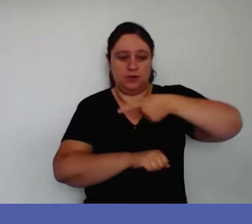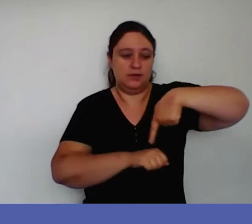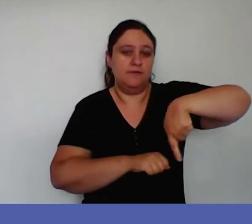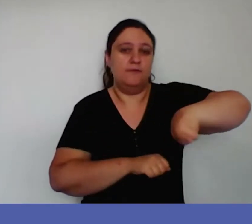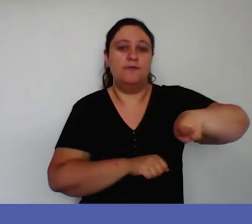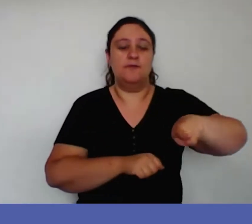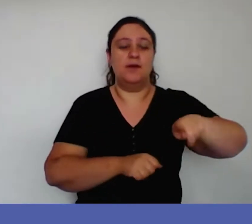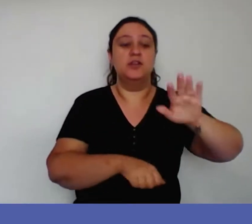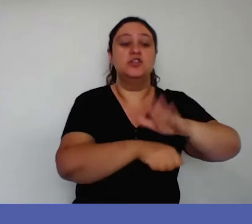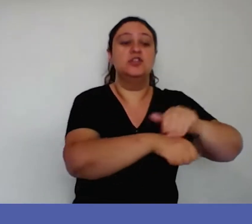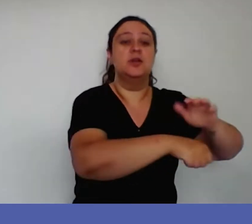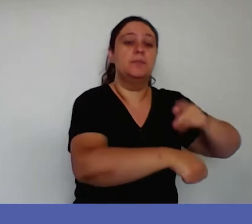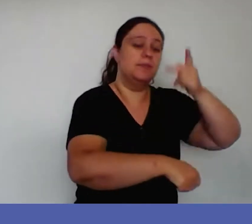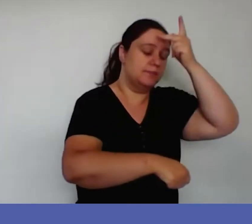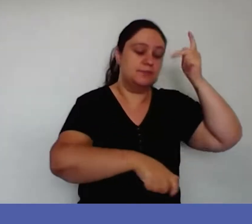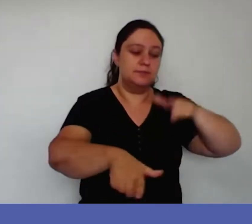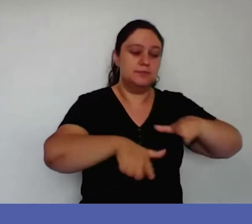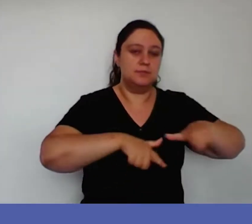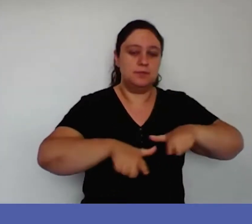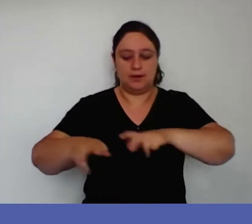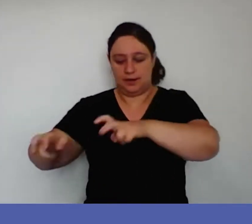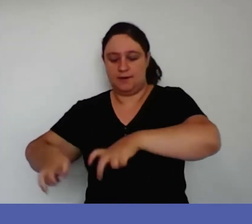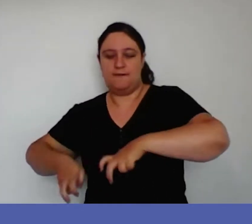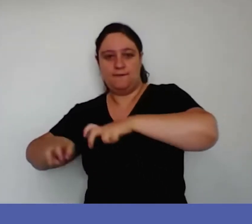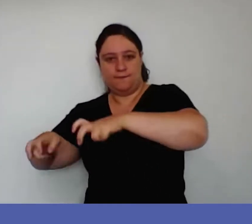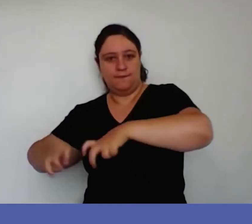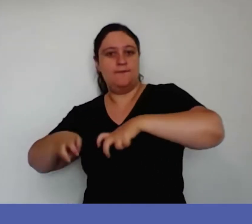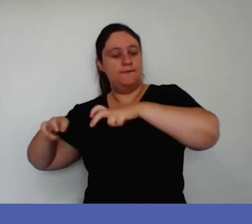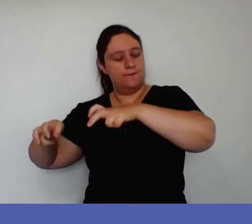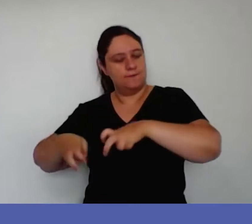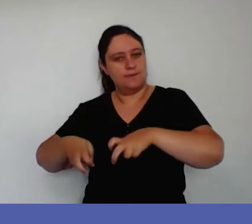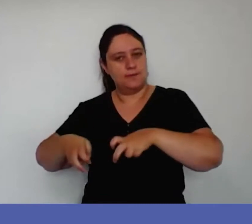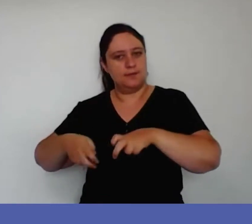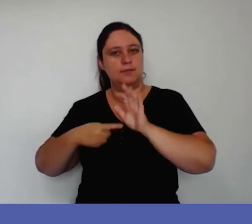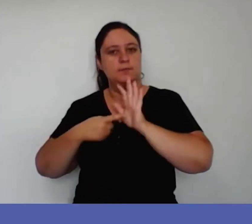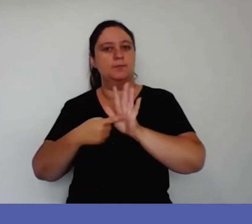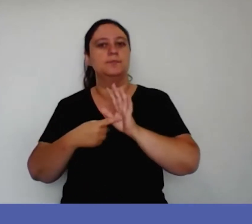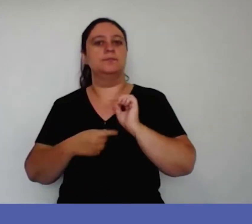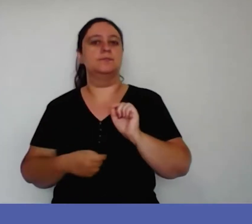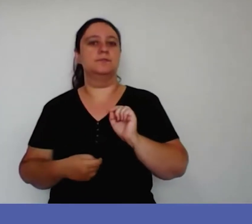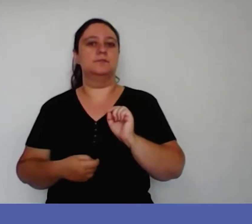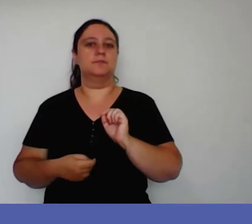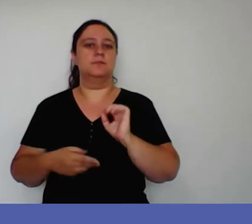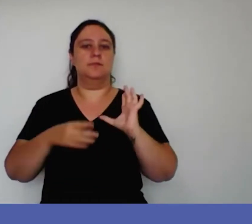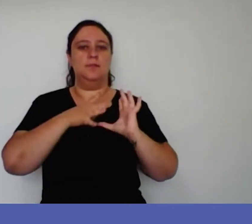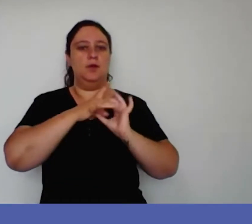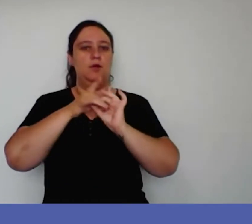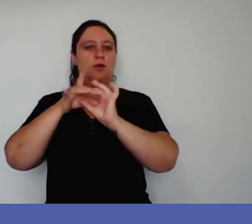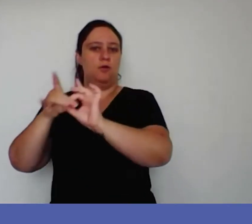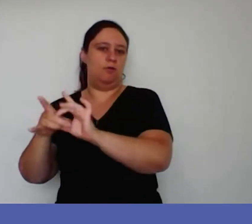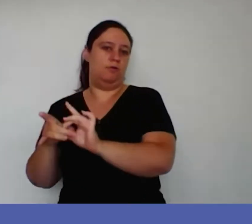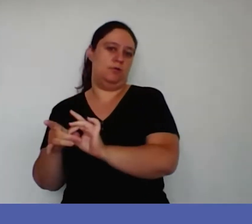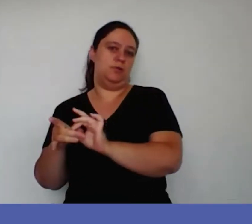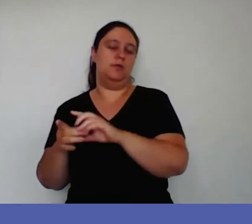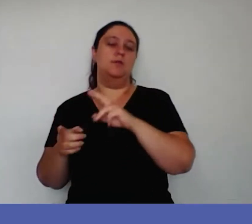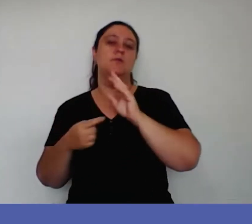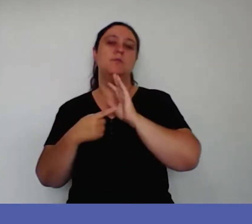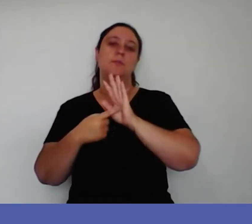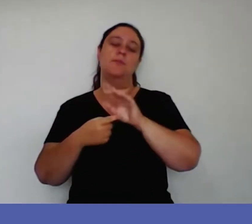vinha. Aqui mostra, irmãos, pelo contexto, né, dessa